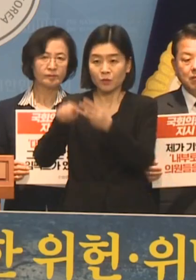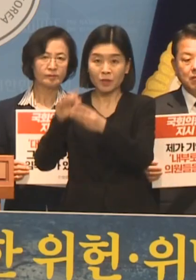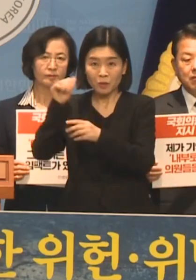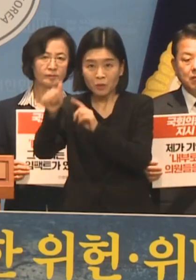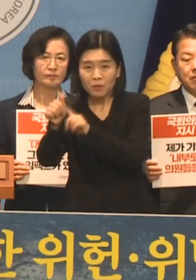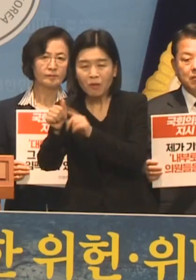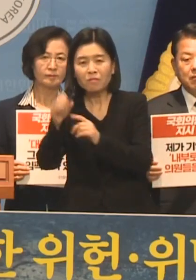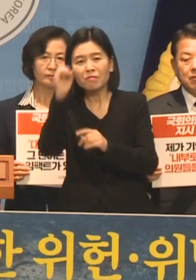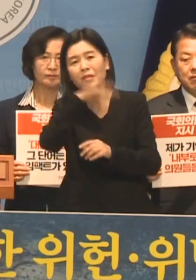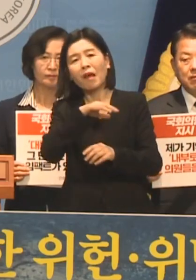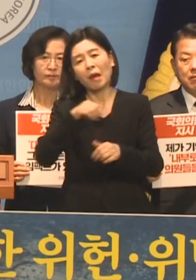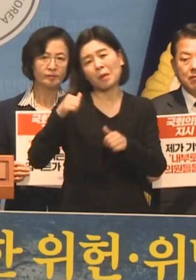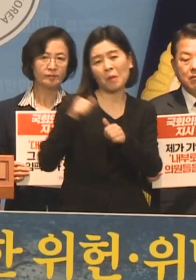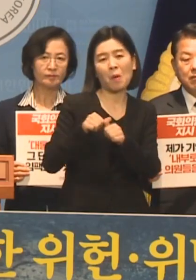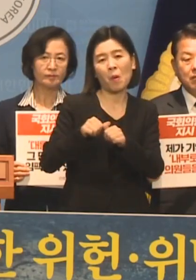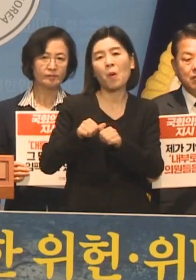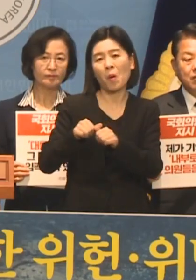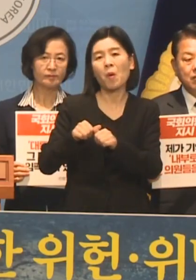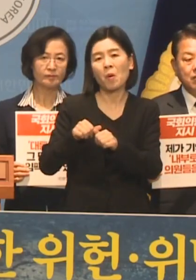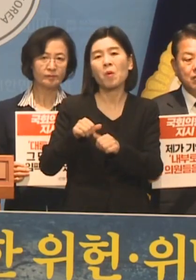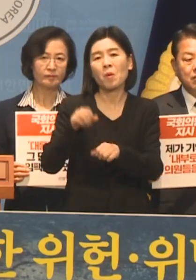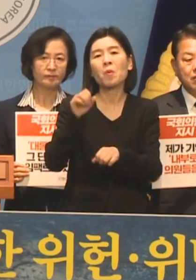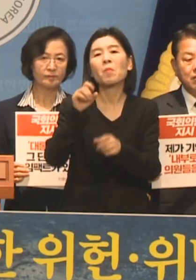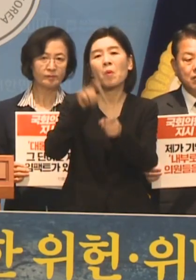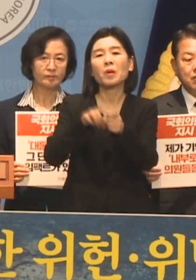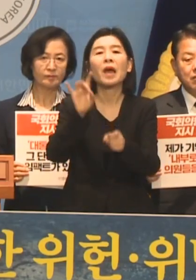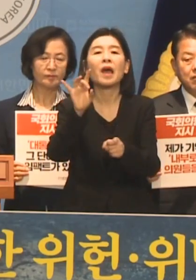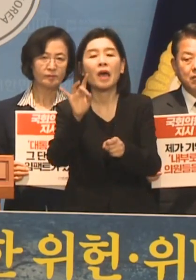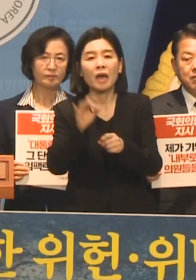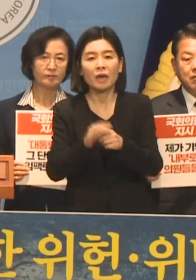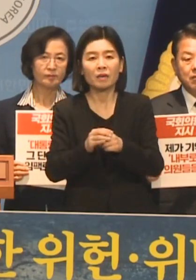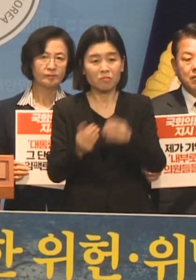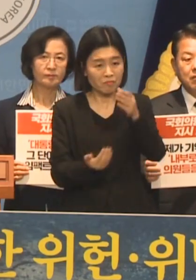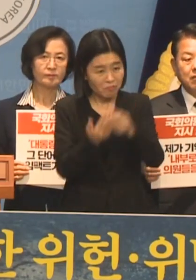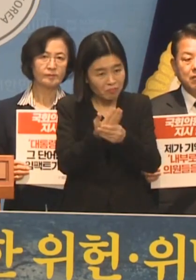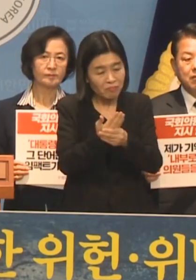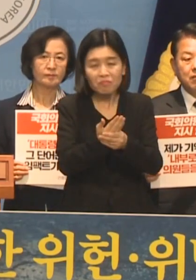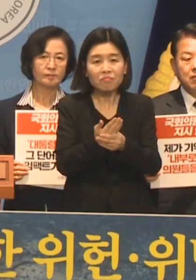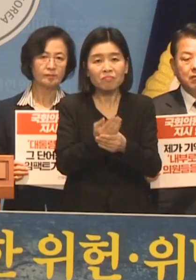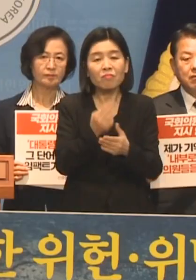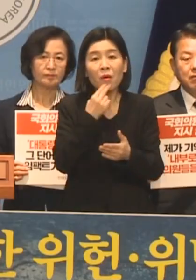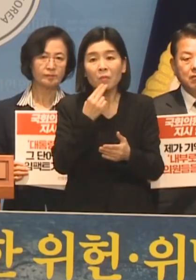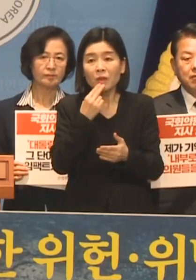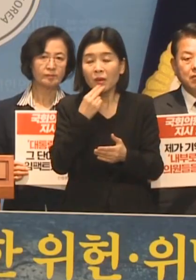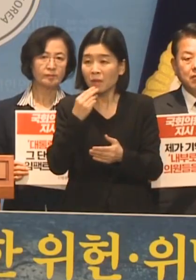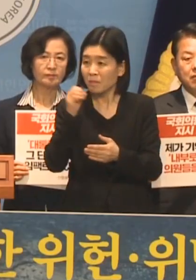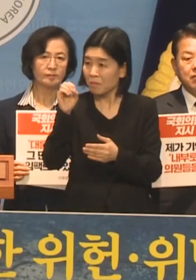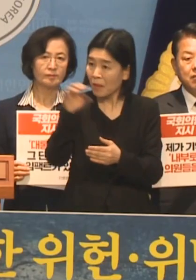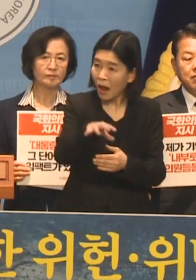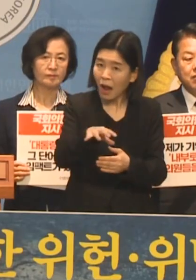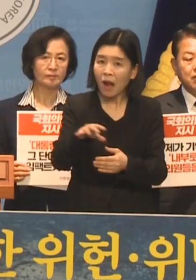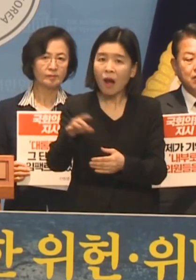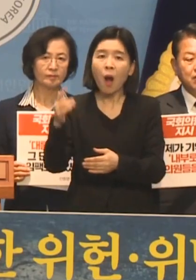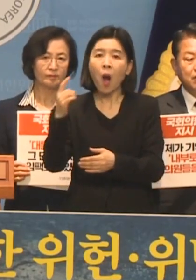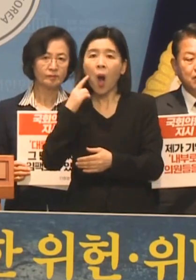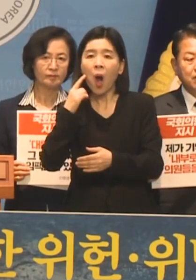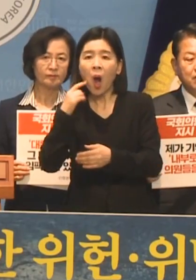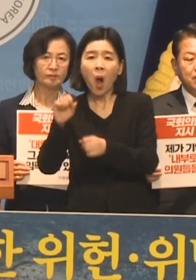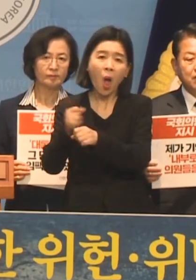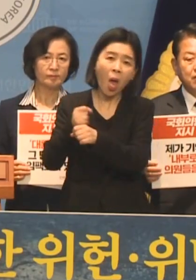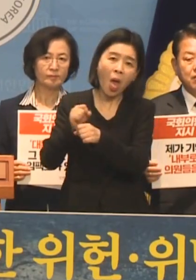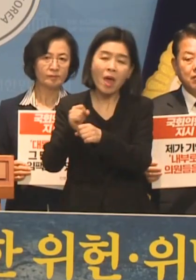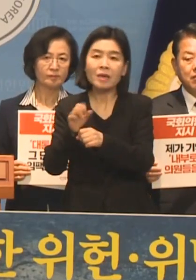계엄이었다. 아무 일도 일어나지 않았다. 윤석열 일당은 온갖 헛소리로